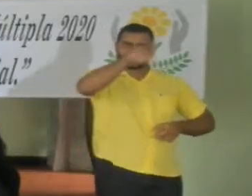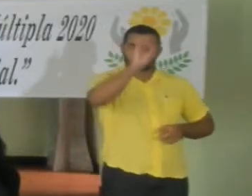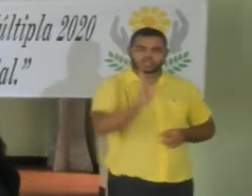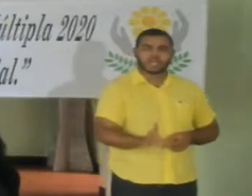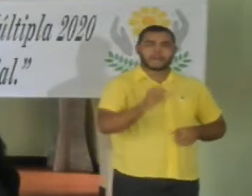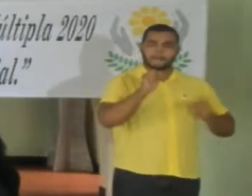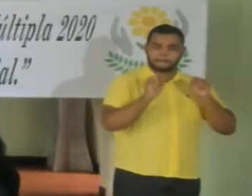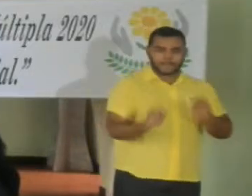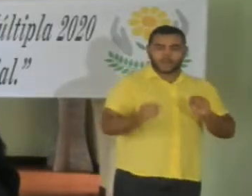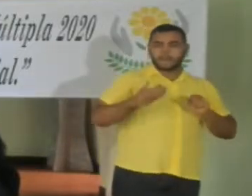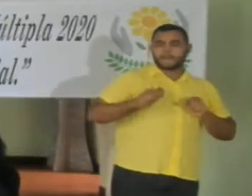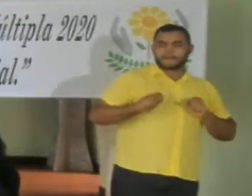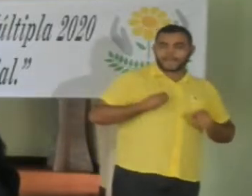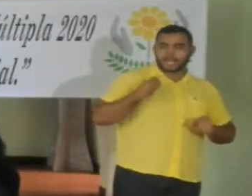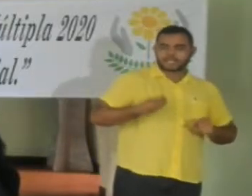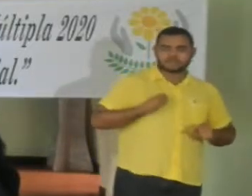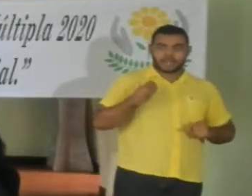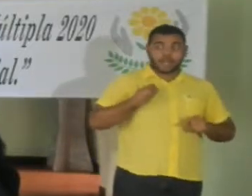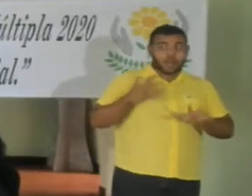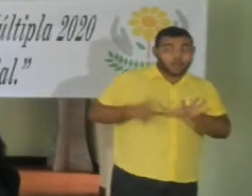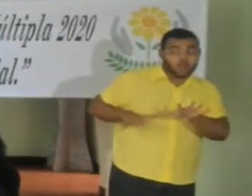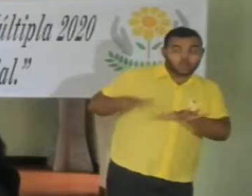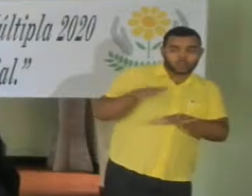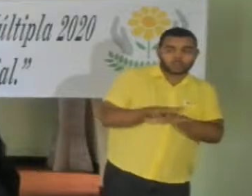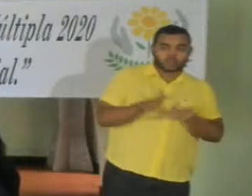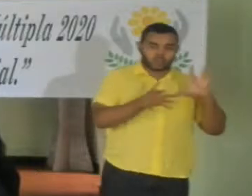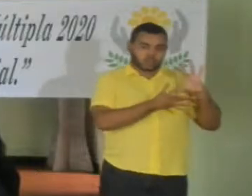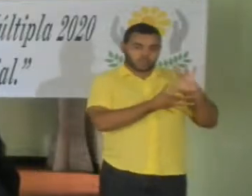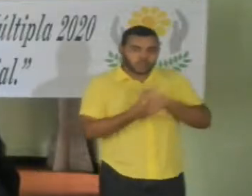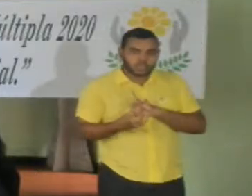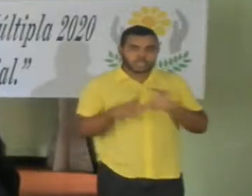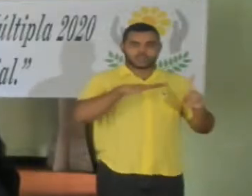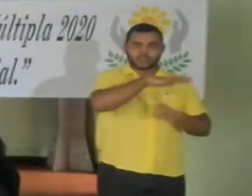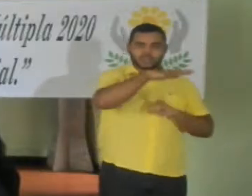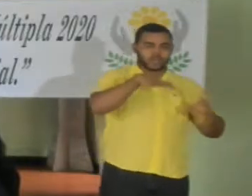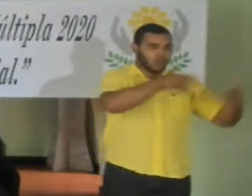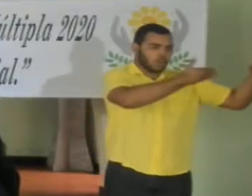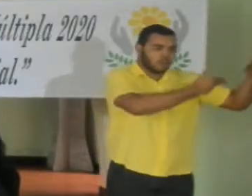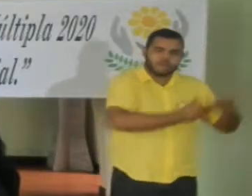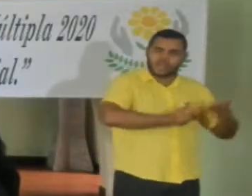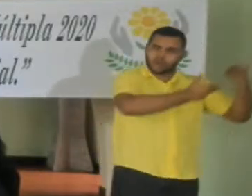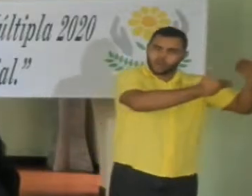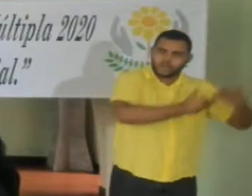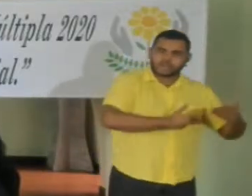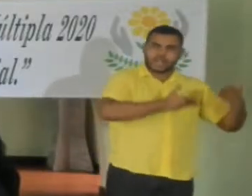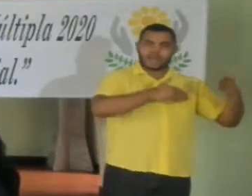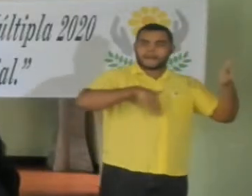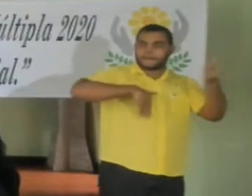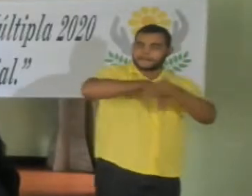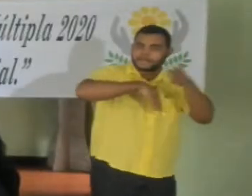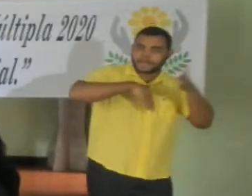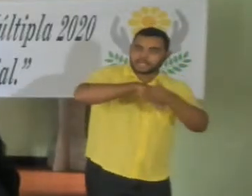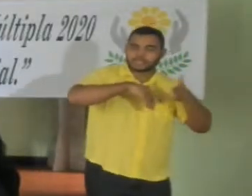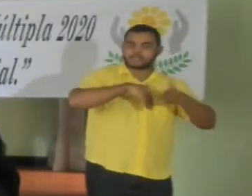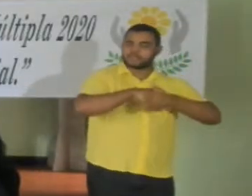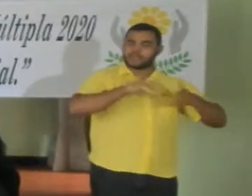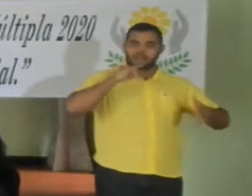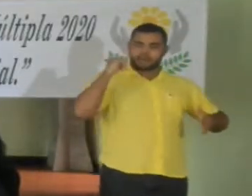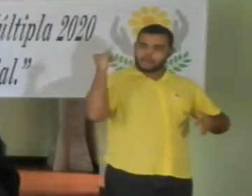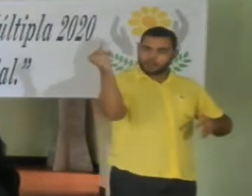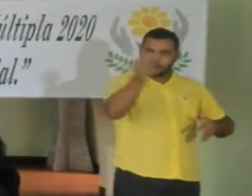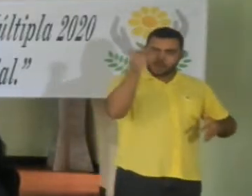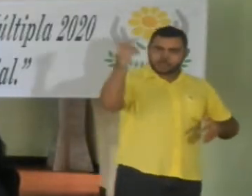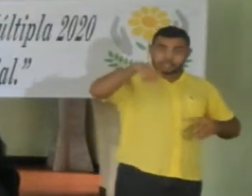possam participar, que eles possam ser inseridos na sociedade. Por que não convidá-los para participar dos torneios que acontecem